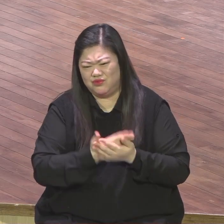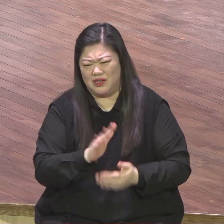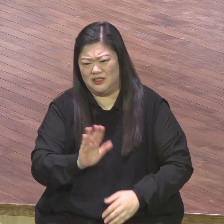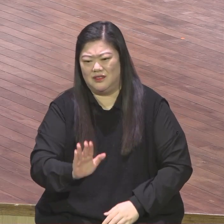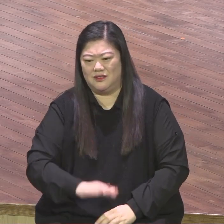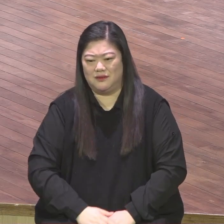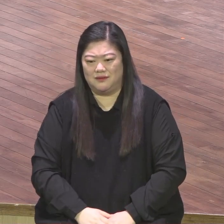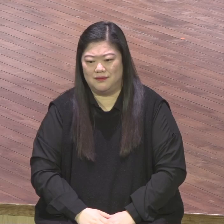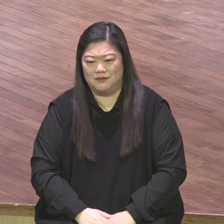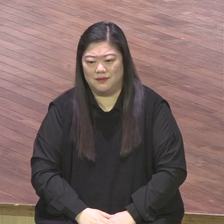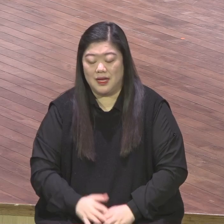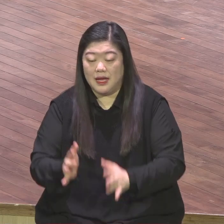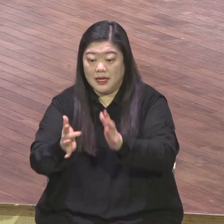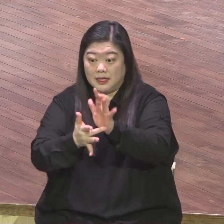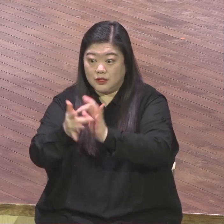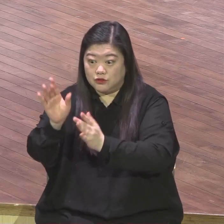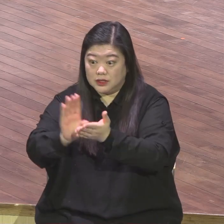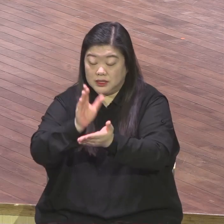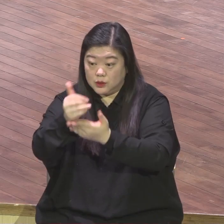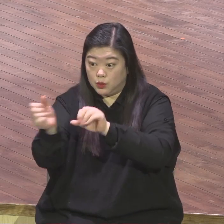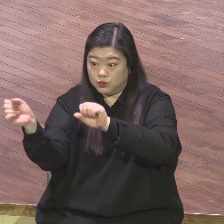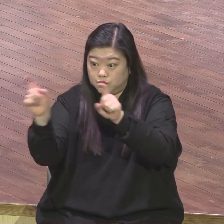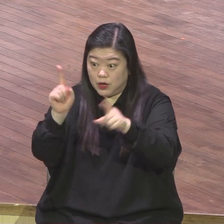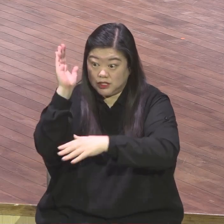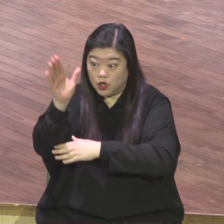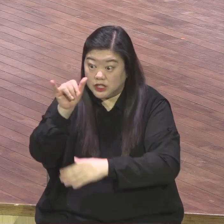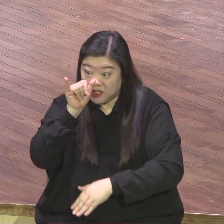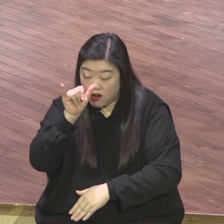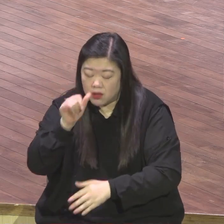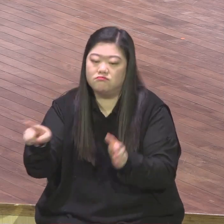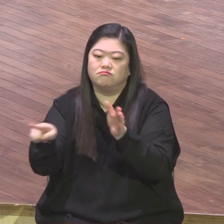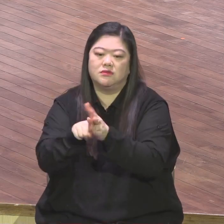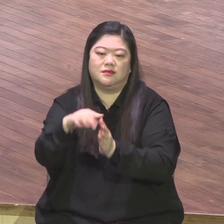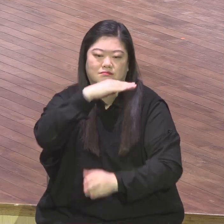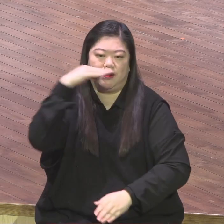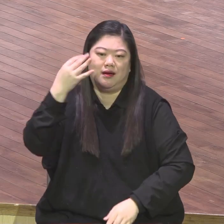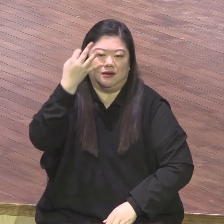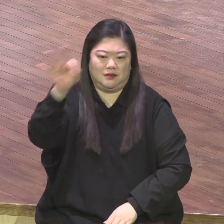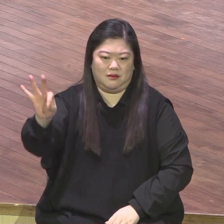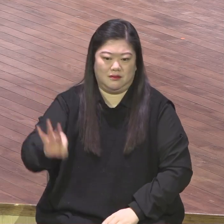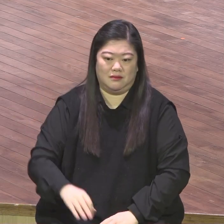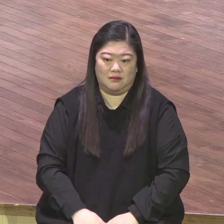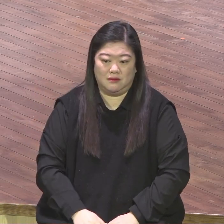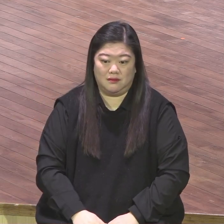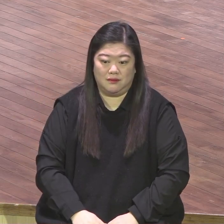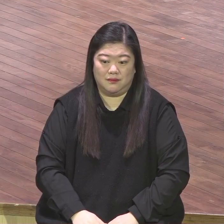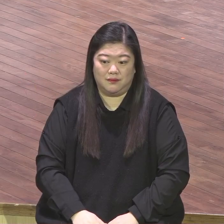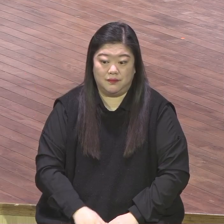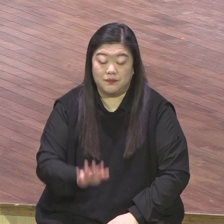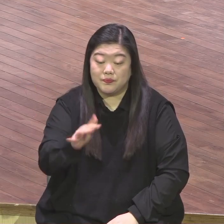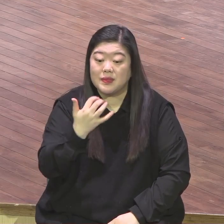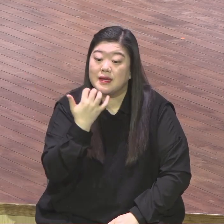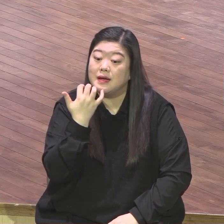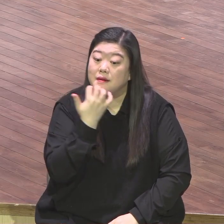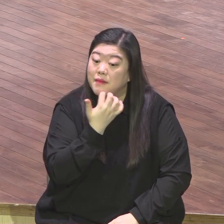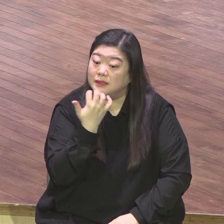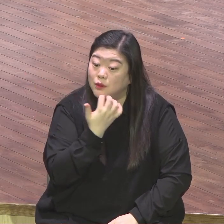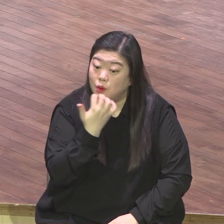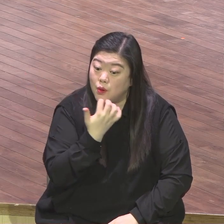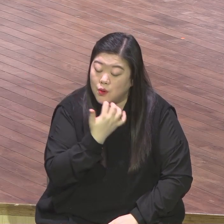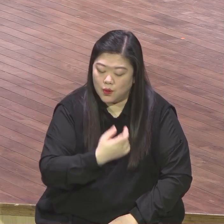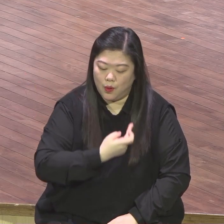예수의 부활을 보고 증거할 사람, 그 사람을 뽑자는 거예요. 베드로가 사도행전 2장과